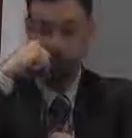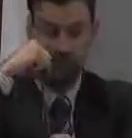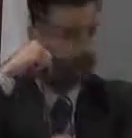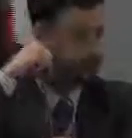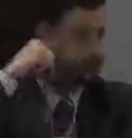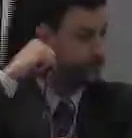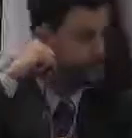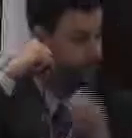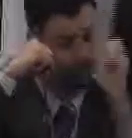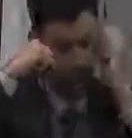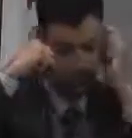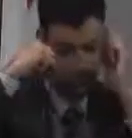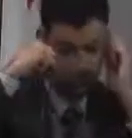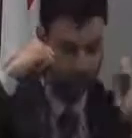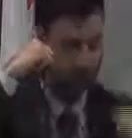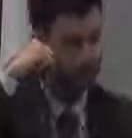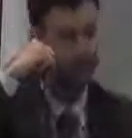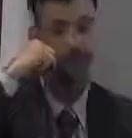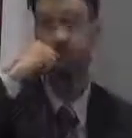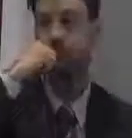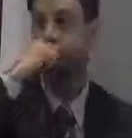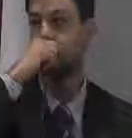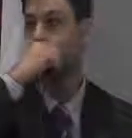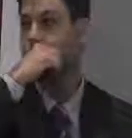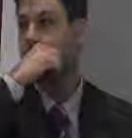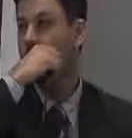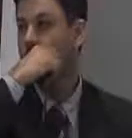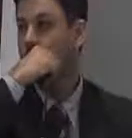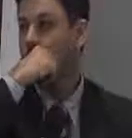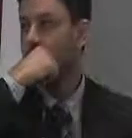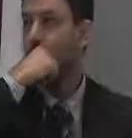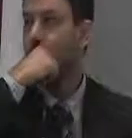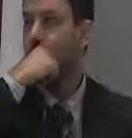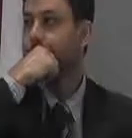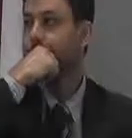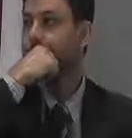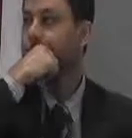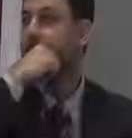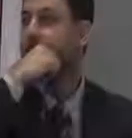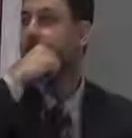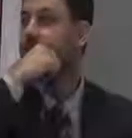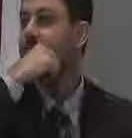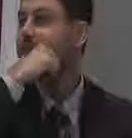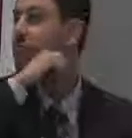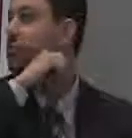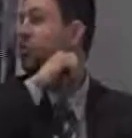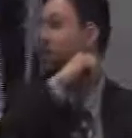presença. Artigo 12. Fica alterado o artigo 305 da Lei de número